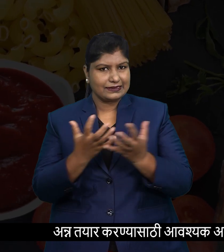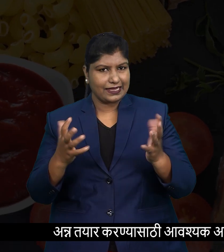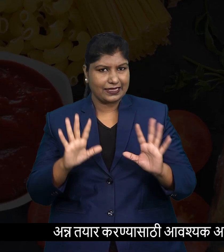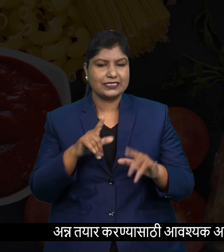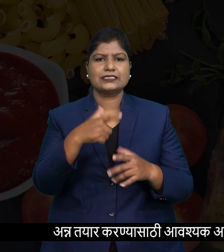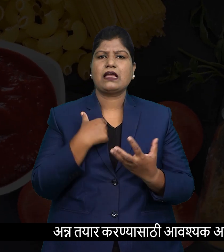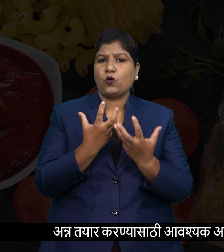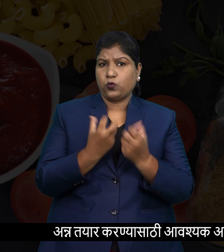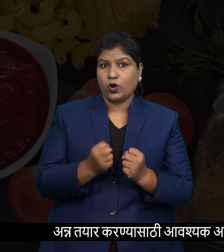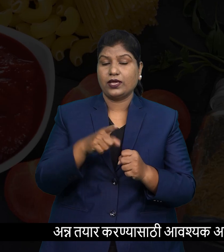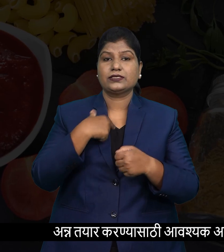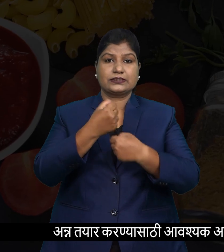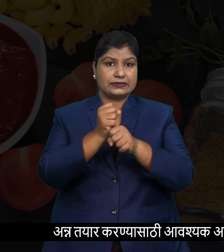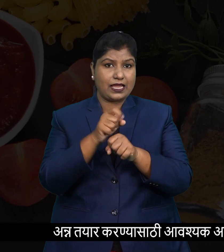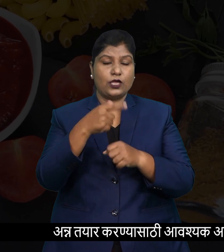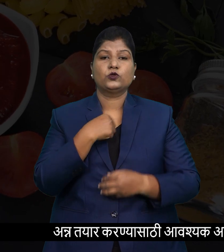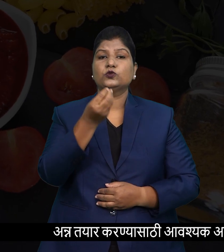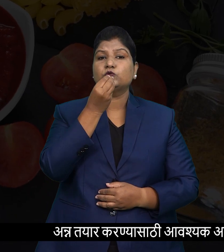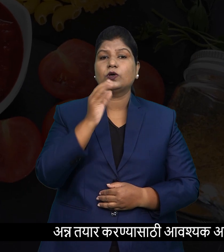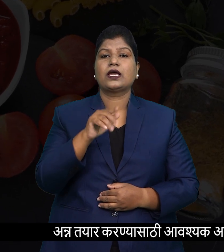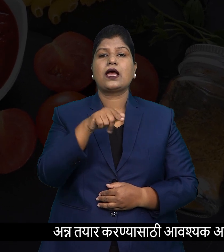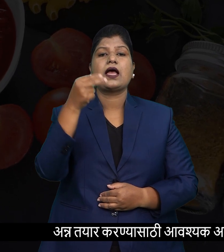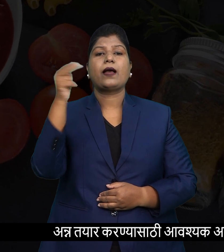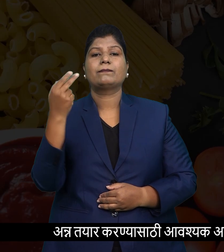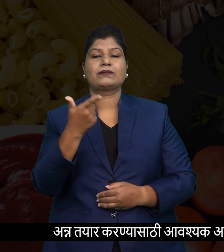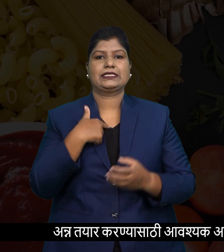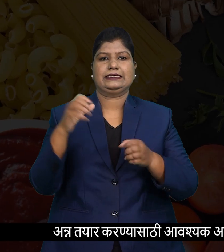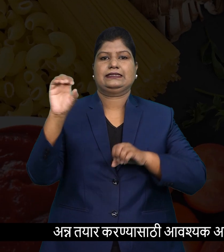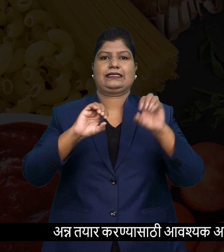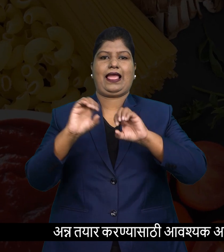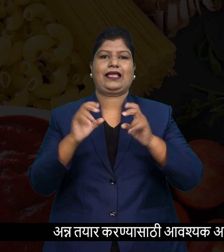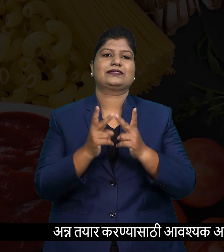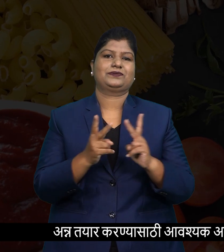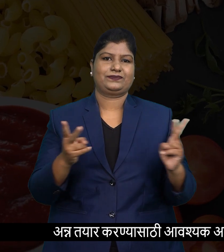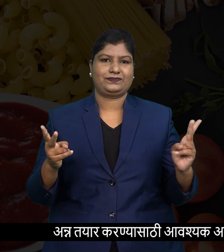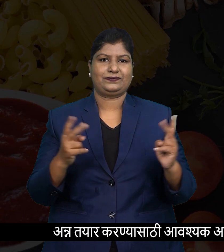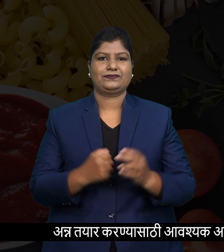आवश्यक असलेल्या या साहित्यांना घटक म्हणून ओळखले जाते.